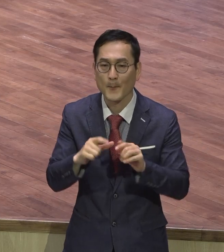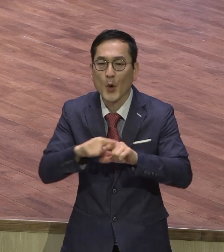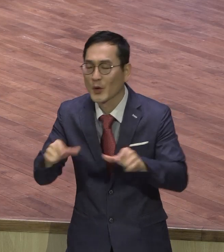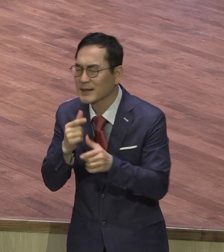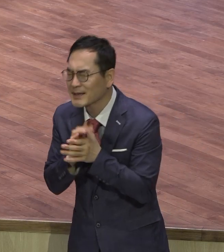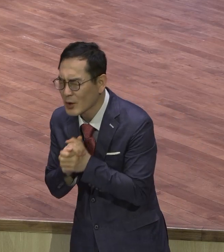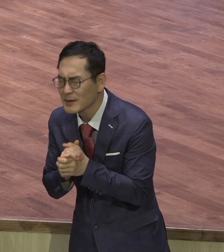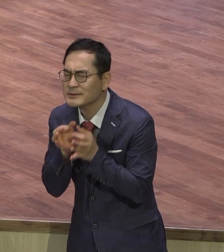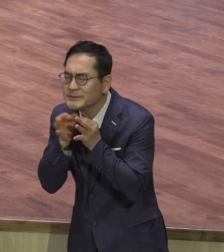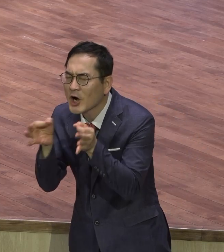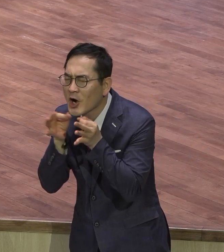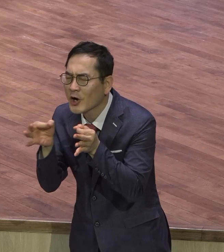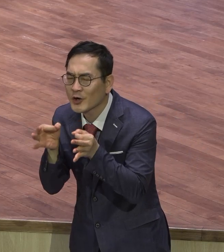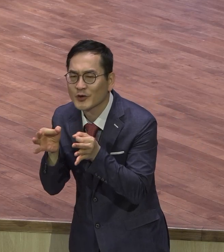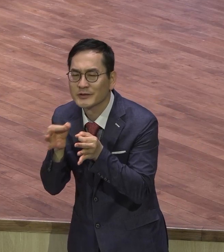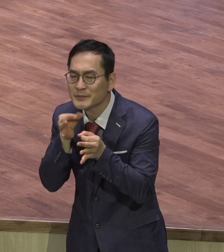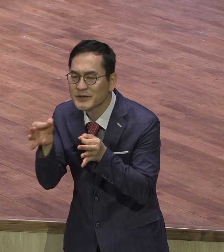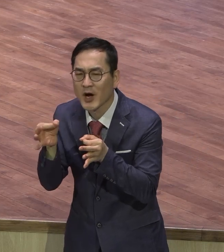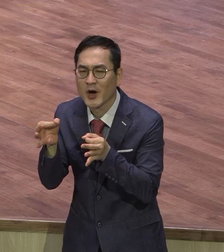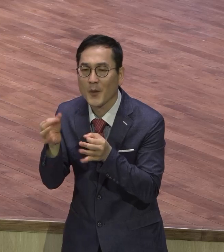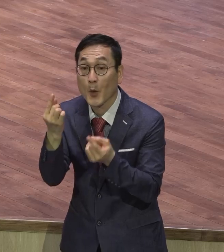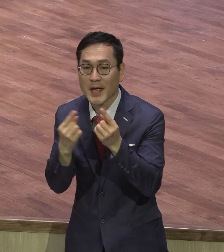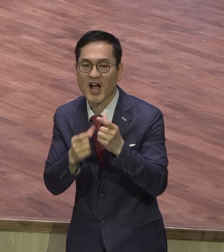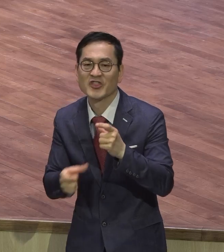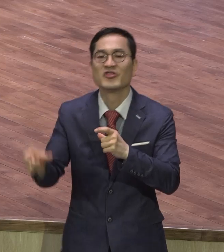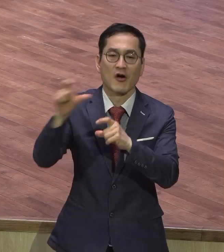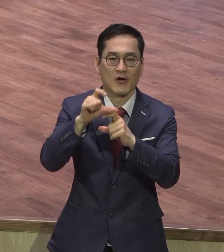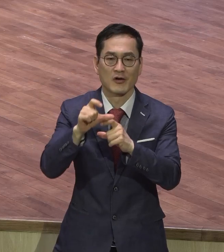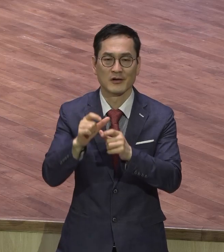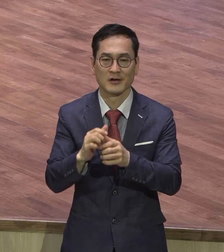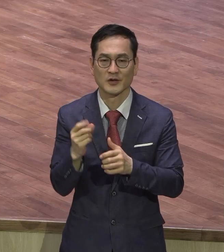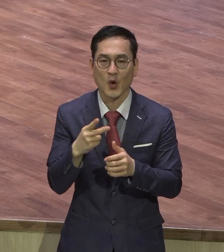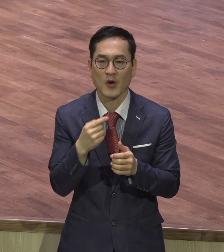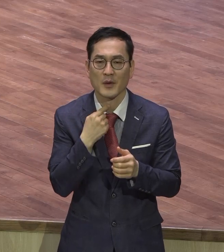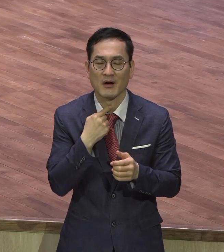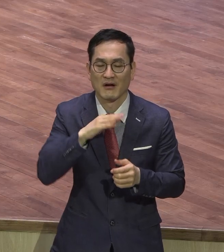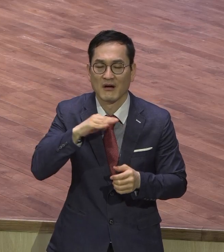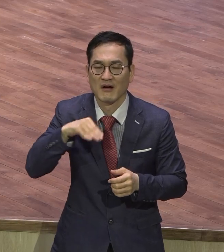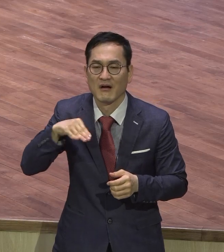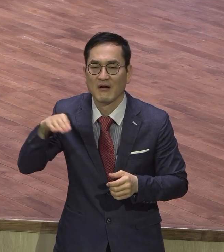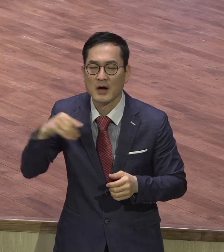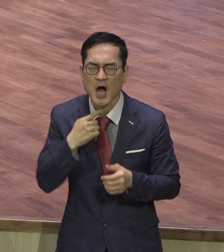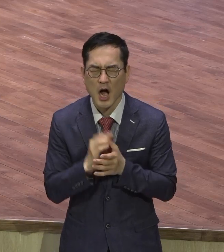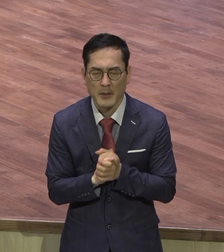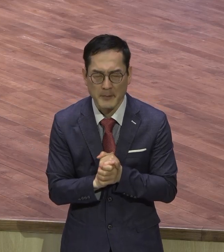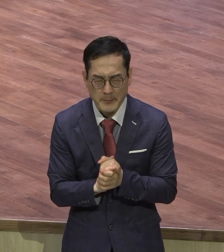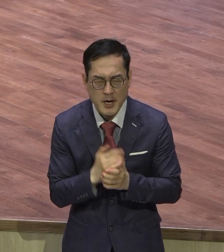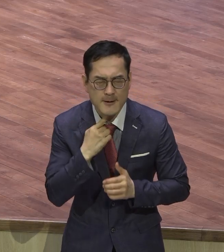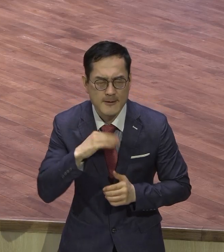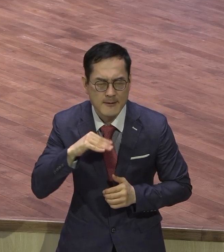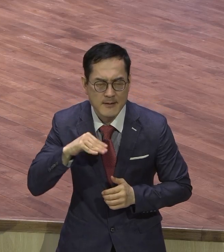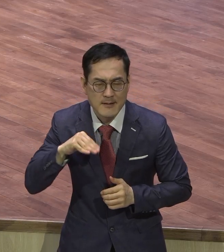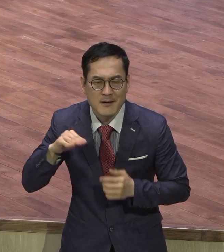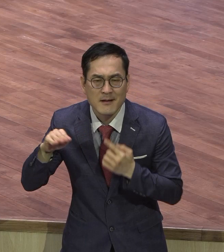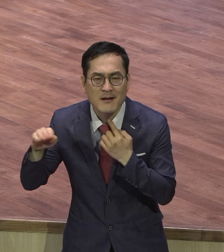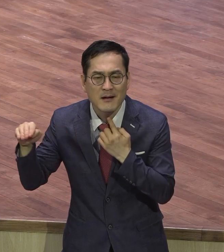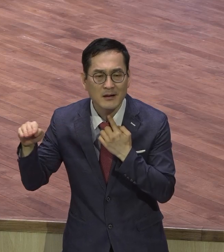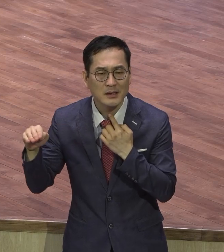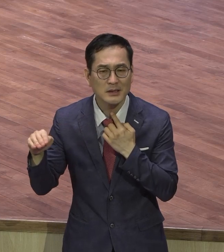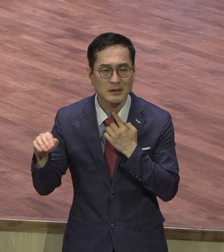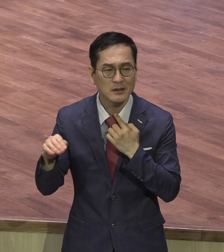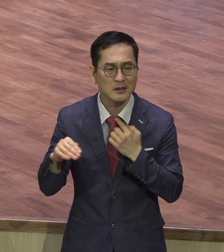음성하고 달라요. 평상시 음성보다 떨리는 음성, 떨떨떨 떠는 음성으로 기도 딱 하면서